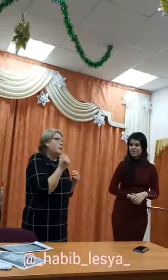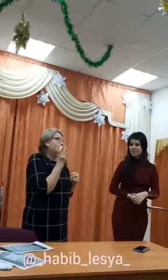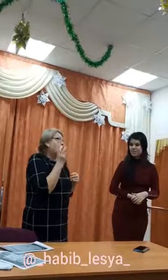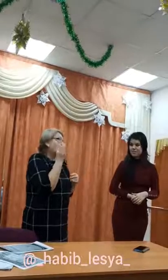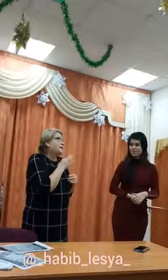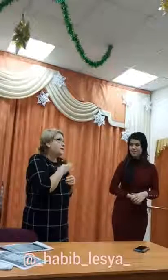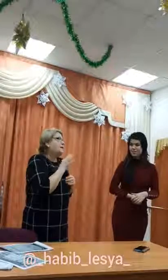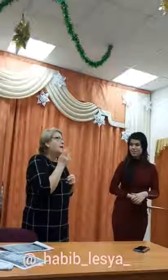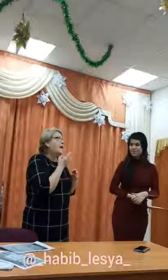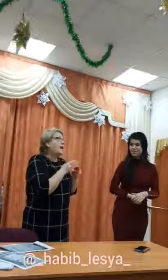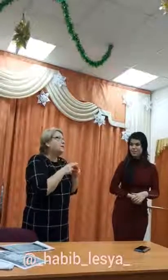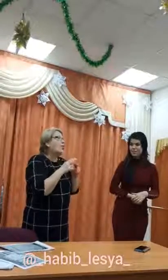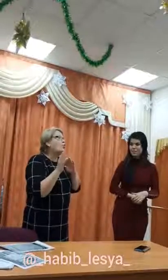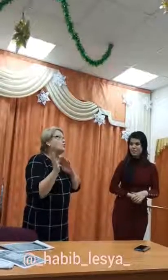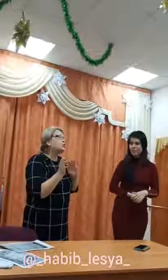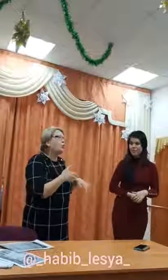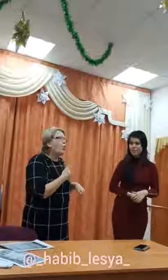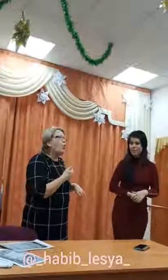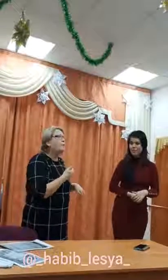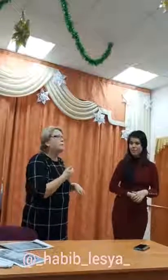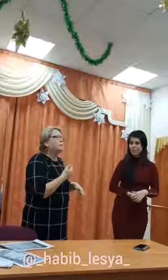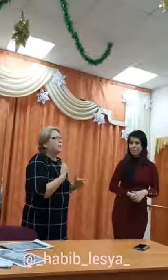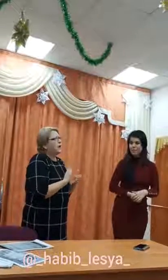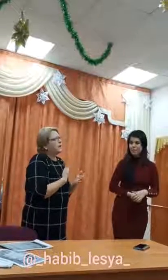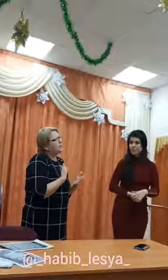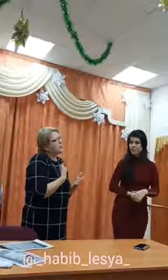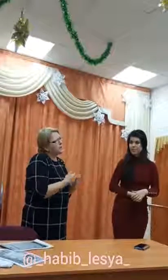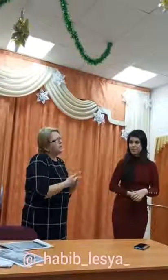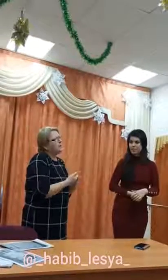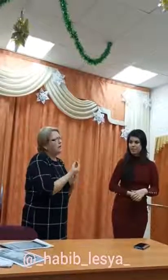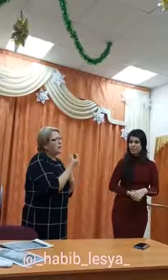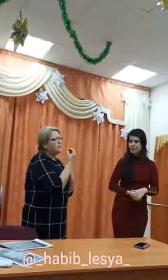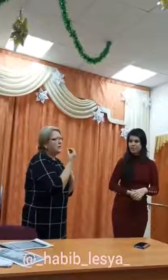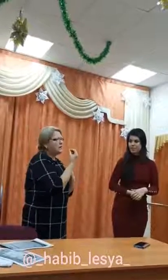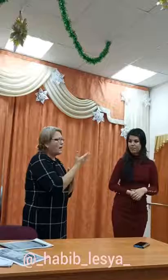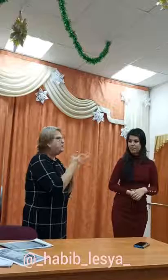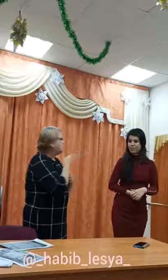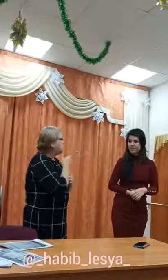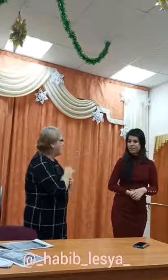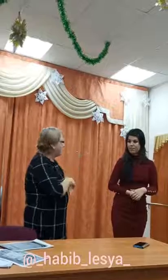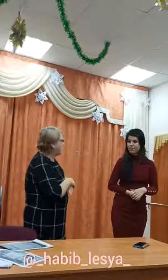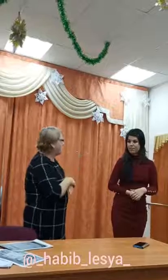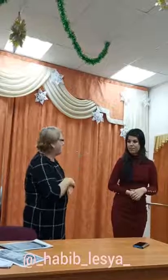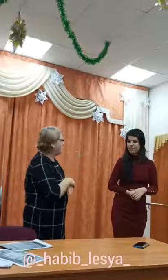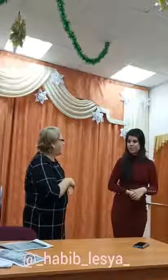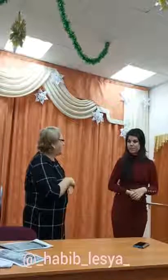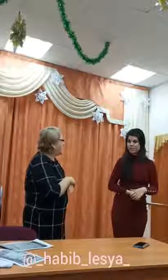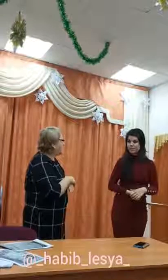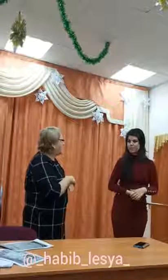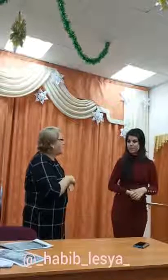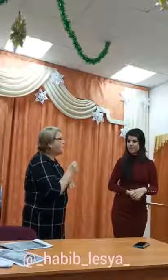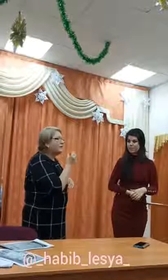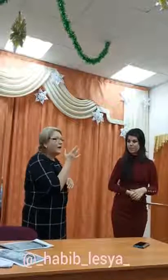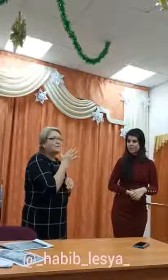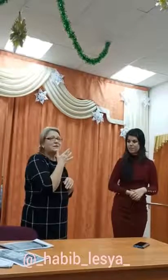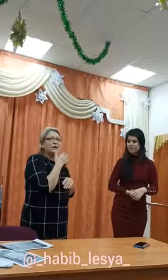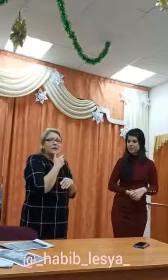Но как сказала, это ушло, например, 15 лет. Это 15 лет,